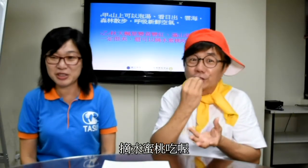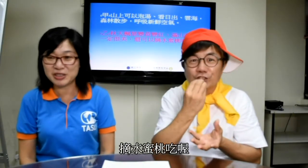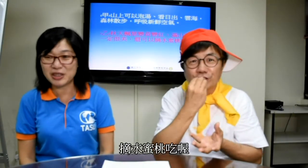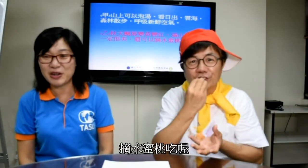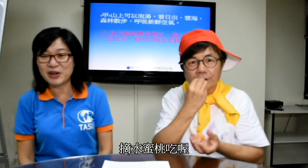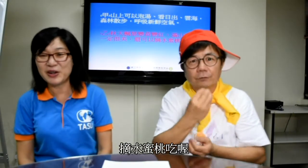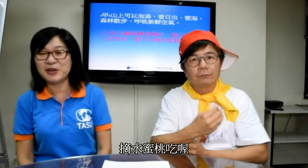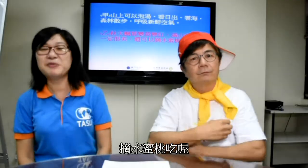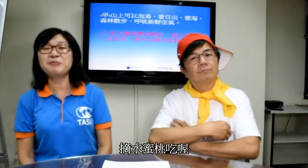哦。